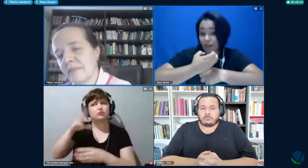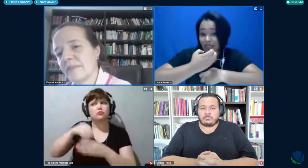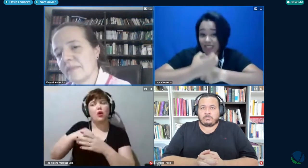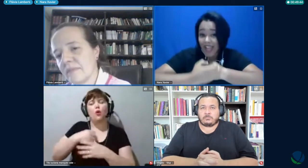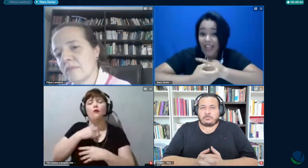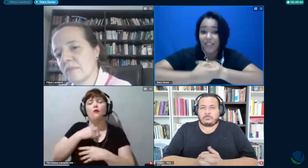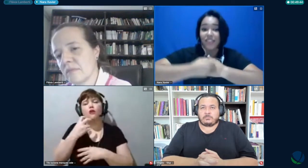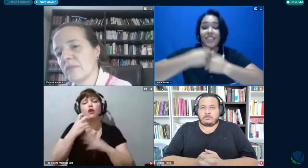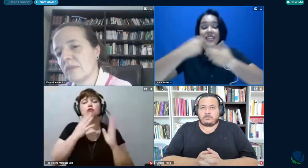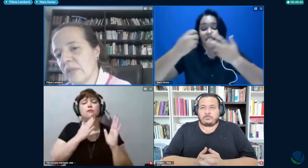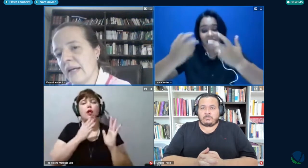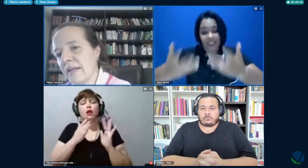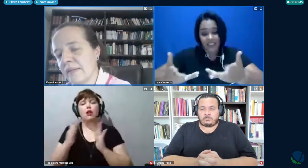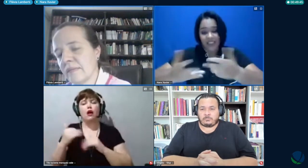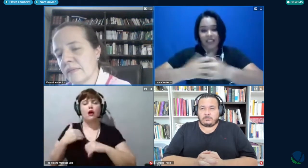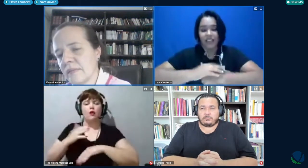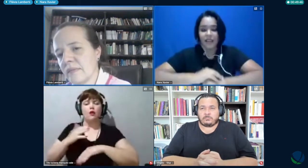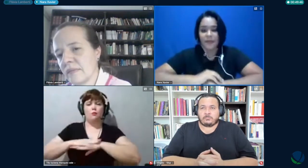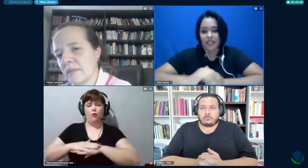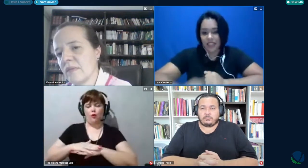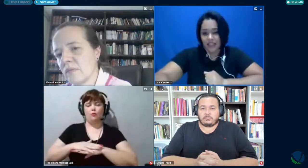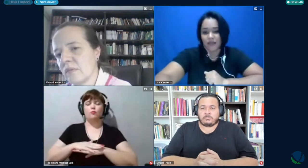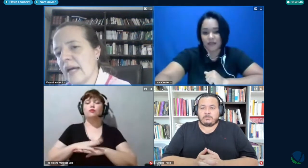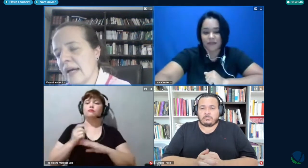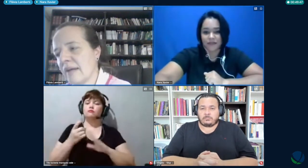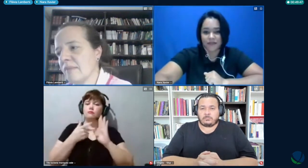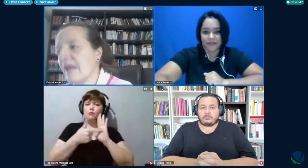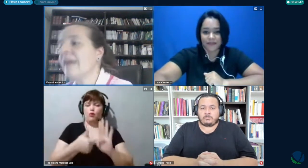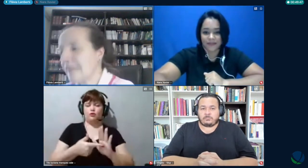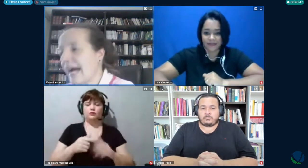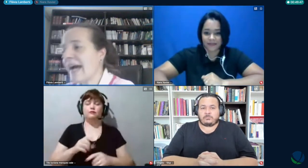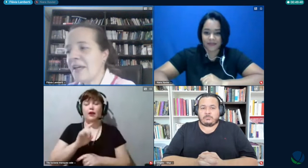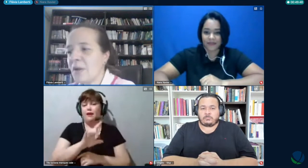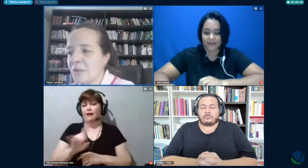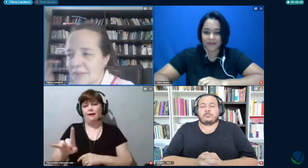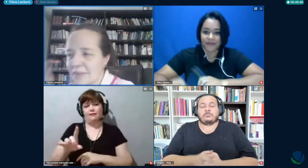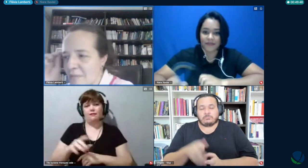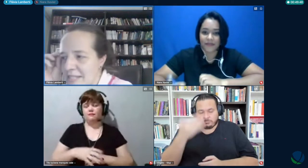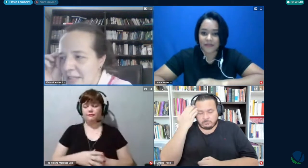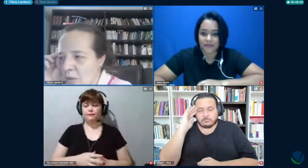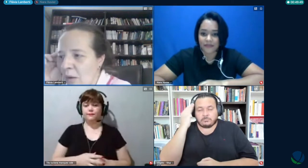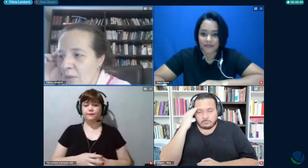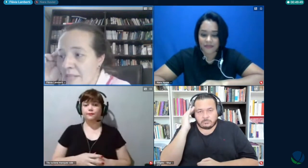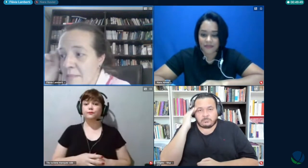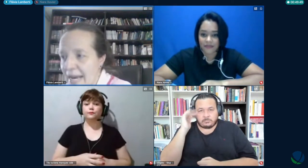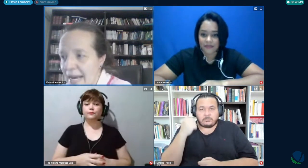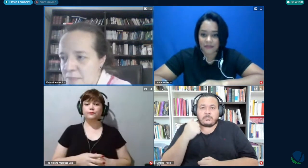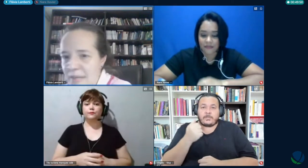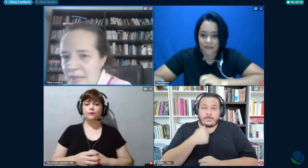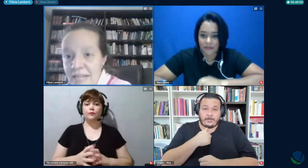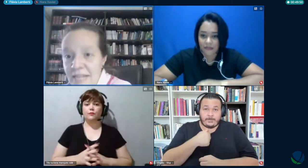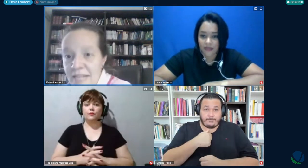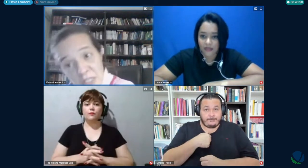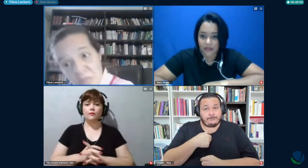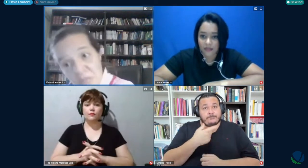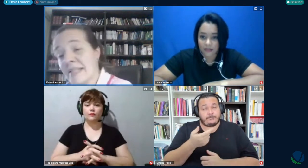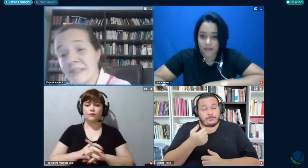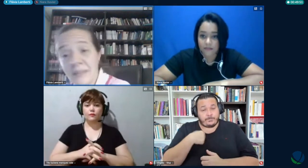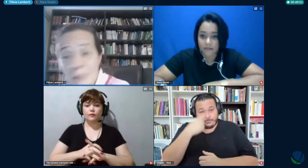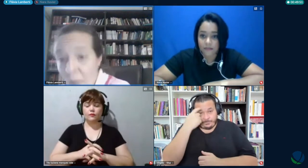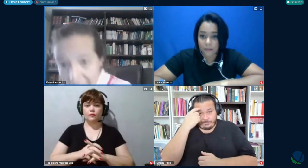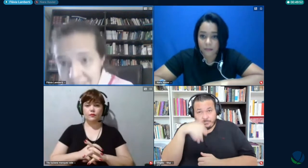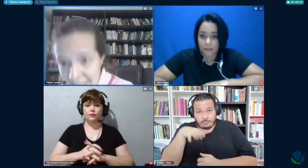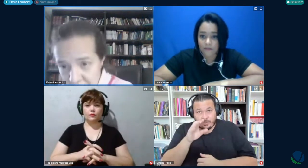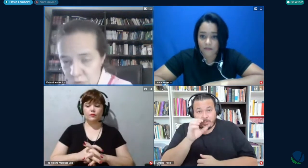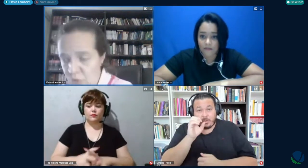minha velocidade, e apresento. Tá, é que eu estava pensando numa coisa mais objetiva,